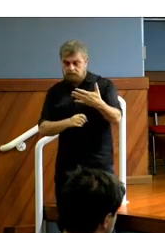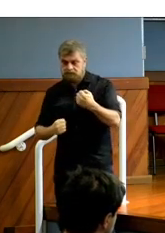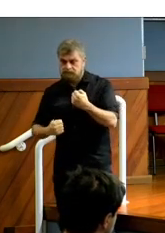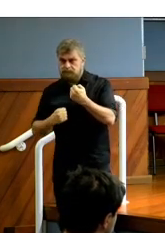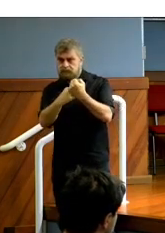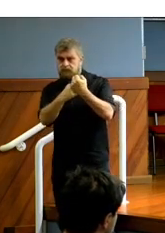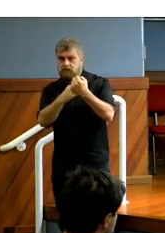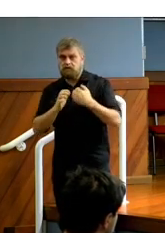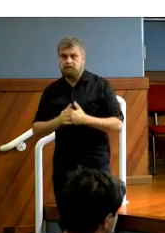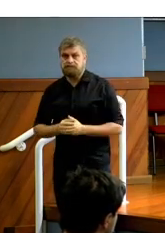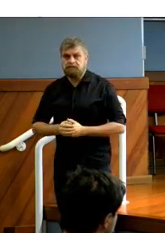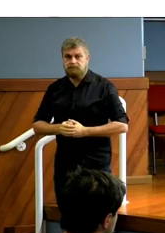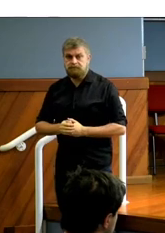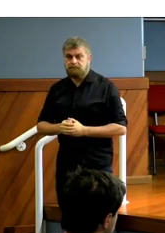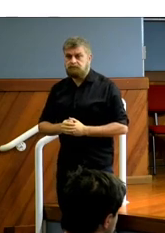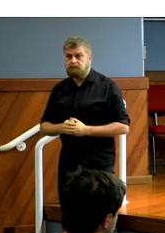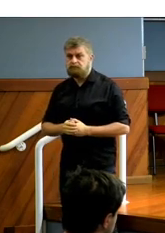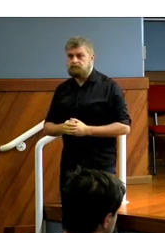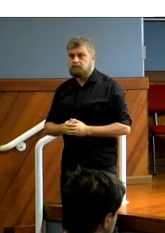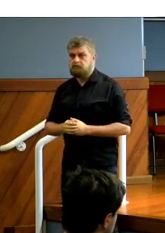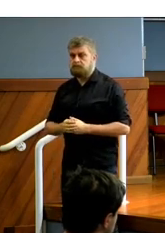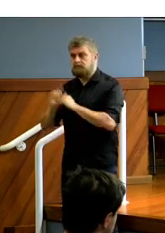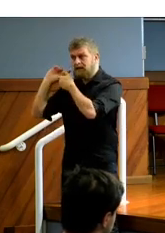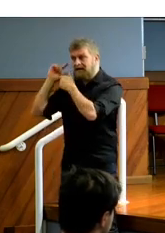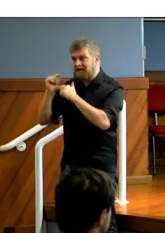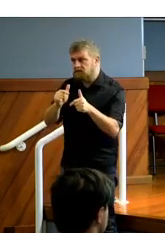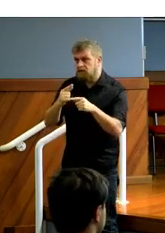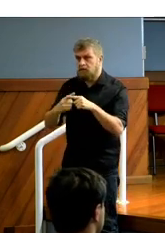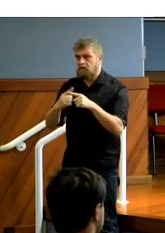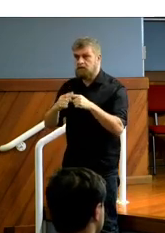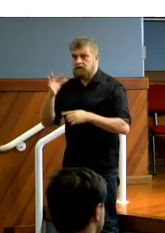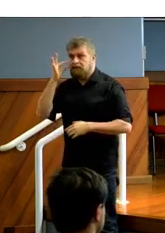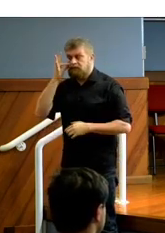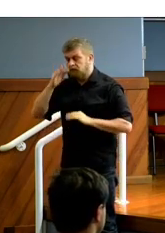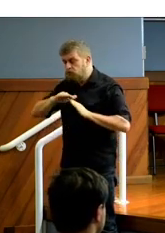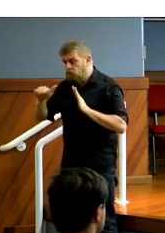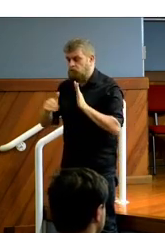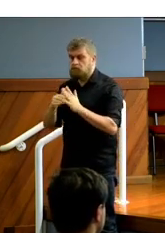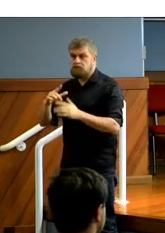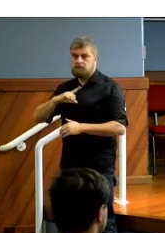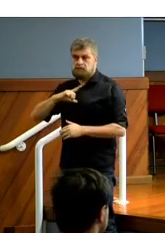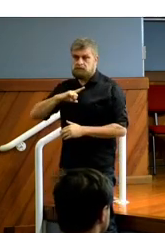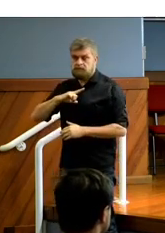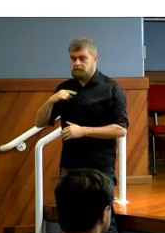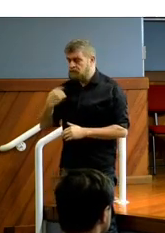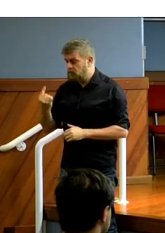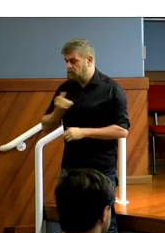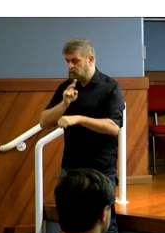vamos chamar de analógico, acho que fica mais fácil, porque físico todos eles têm, né, de certa forma, mas a